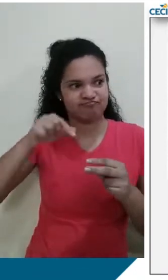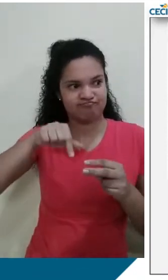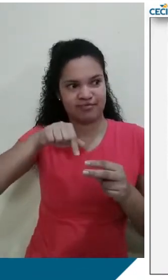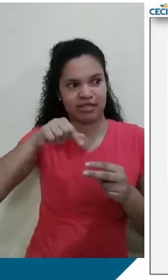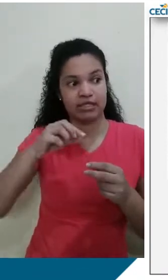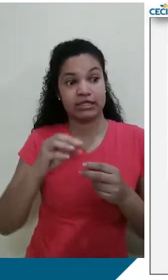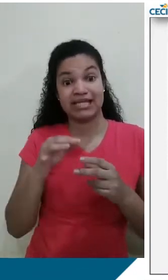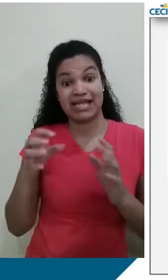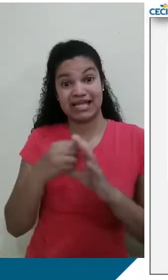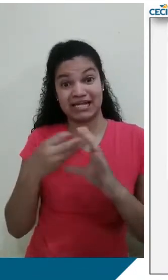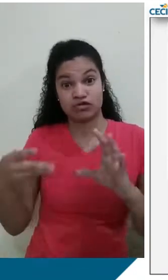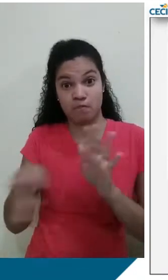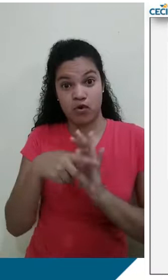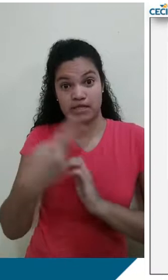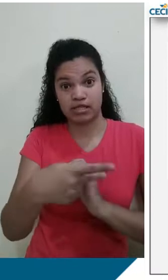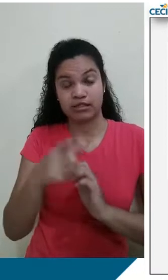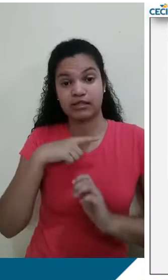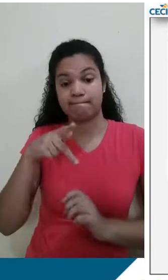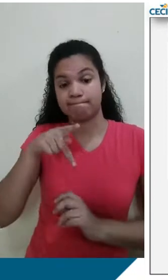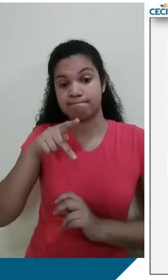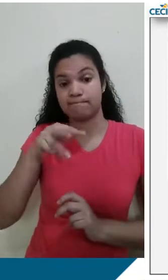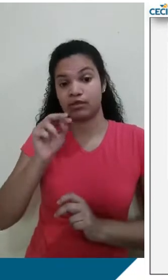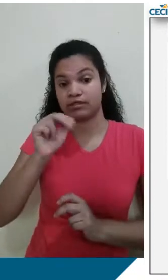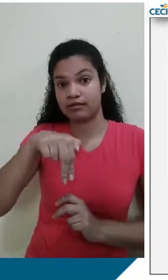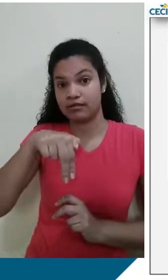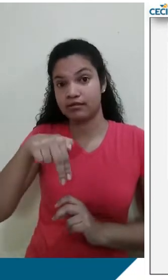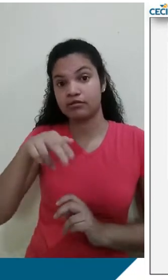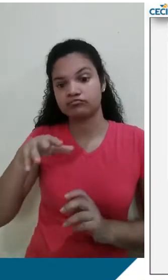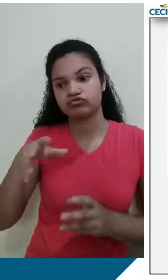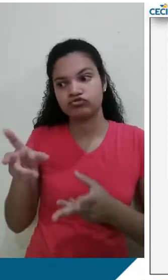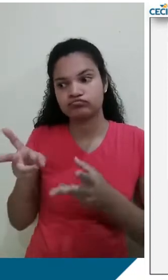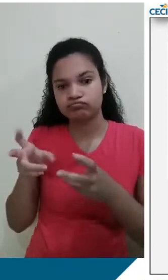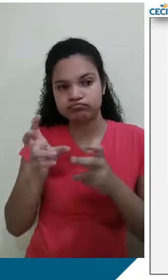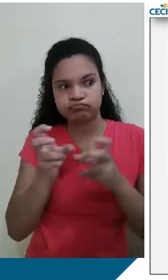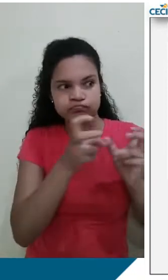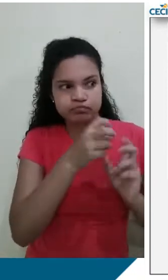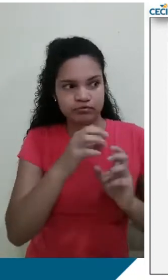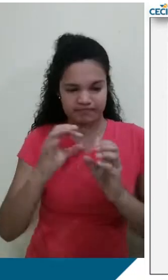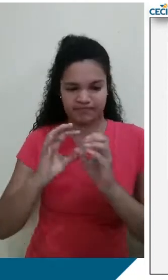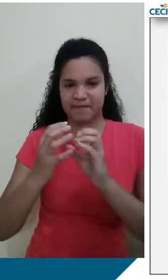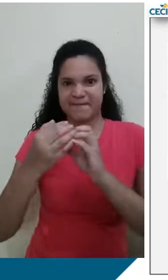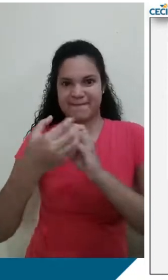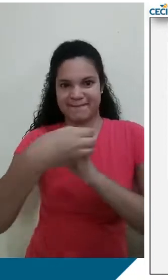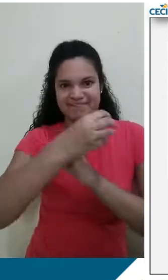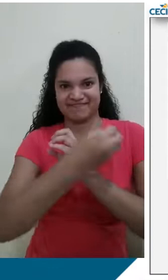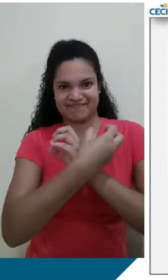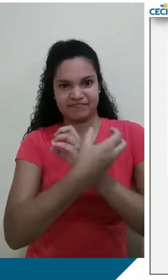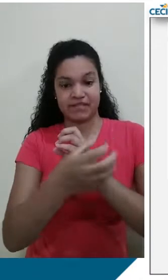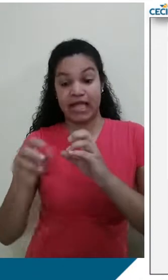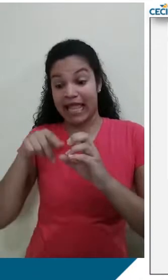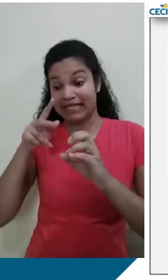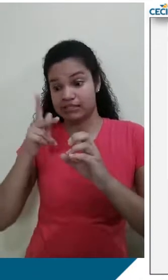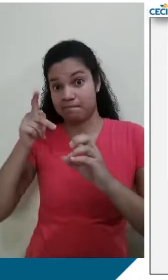possuem como uma de suas características proteínas de reconhecimento no seu envoltório. E algumas dessas proteínas